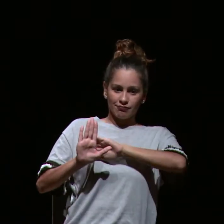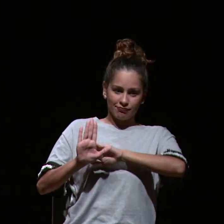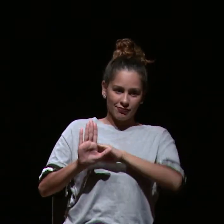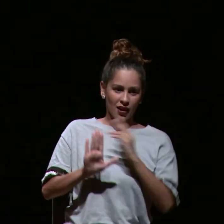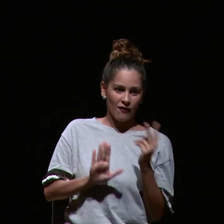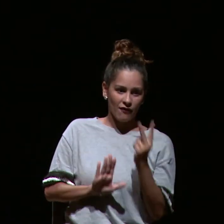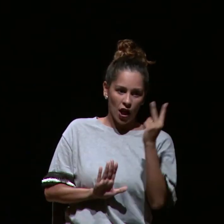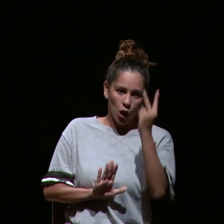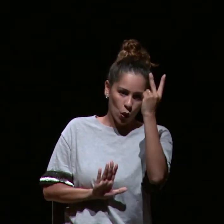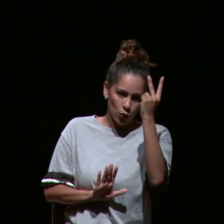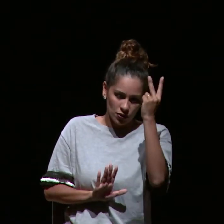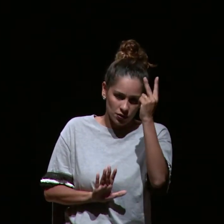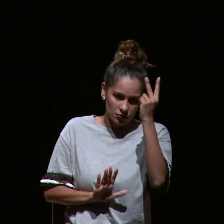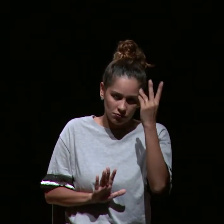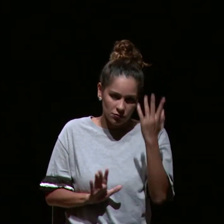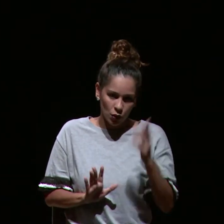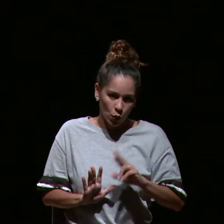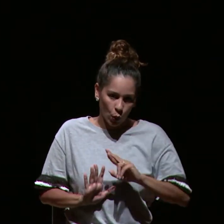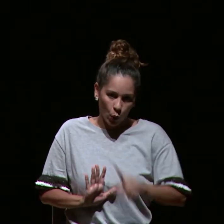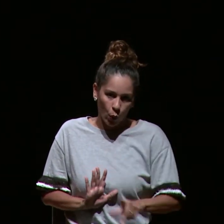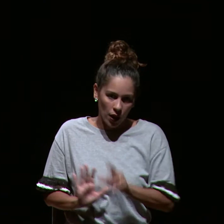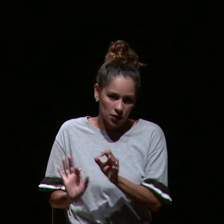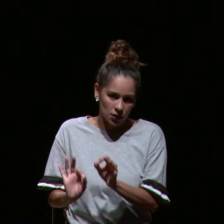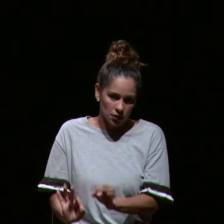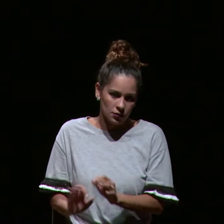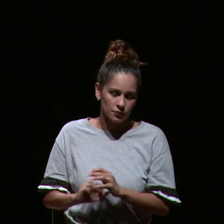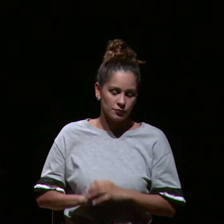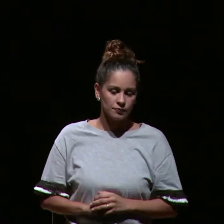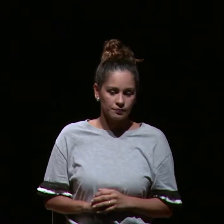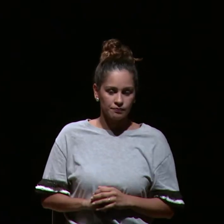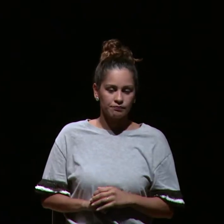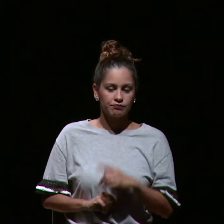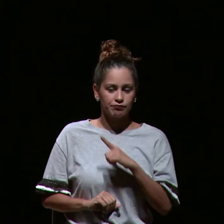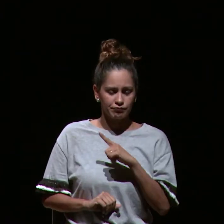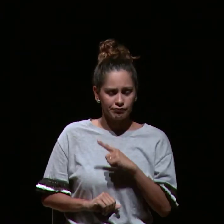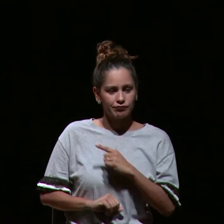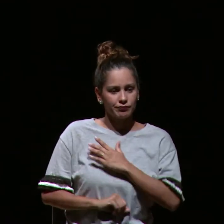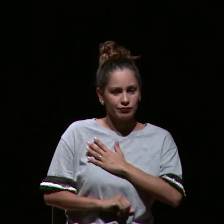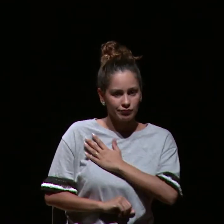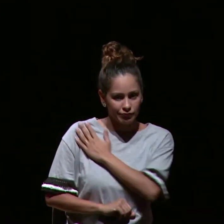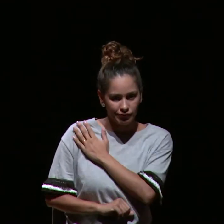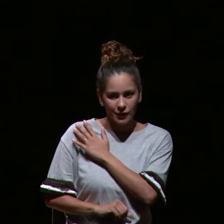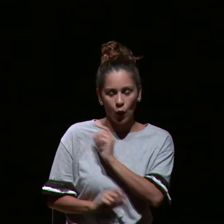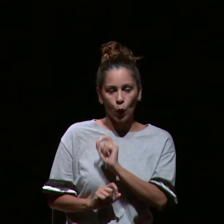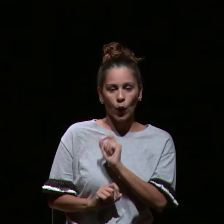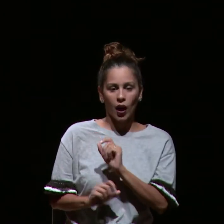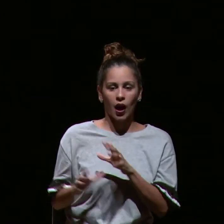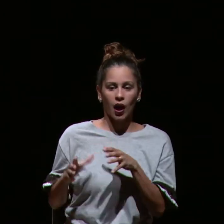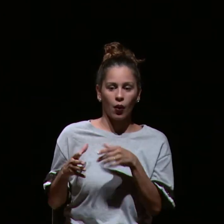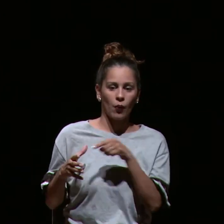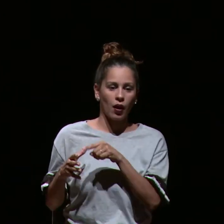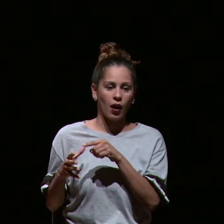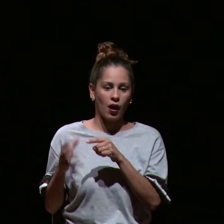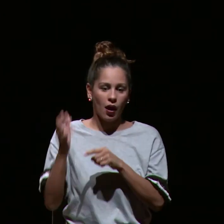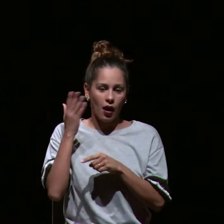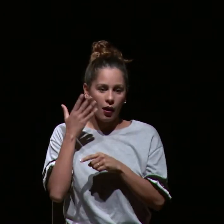hegemônicos, muitas vezes articulados a padrões discriminatórios de uma parcela da sociedade branca e burguesa.